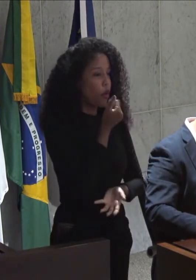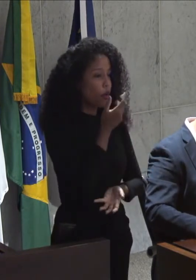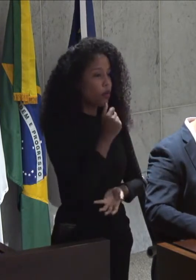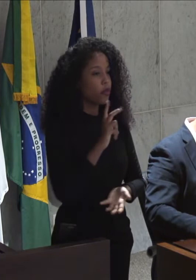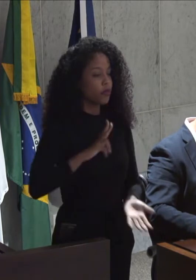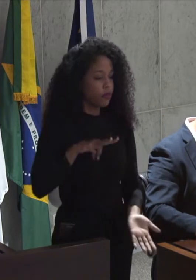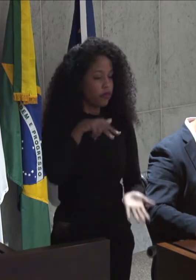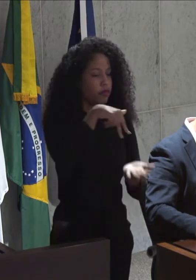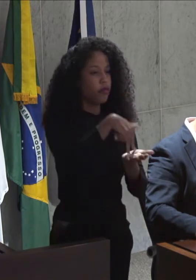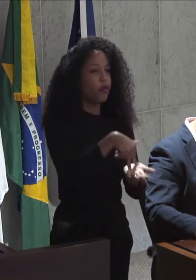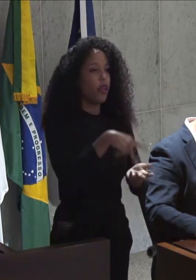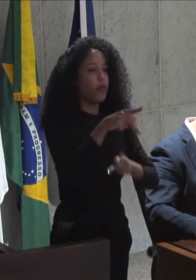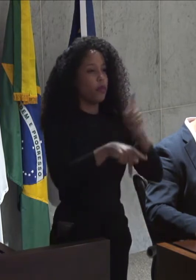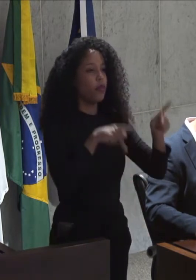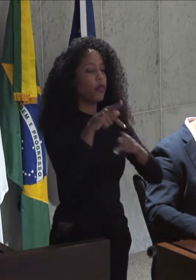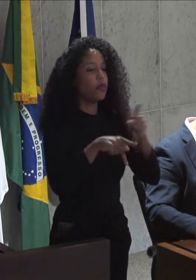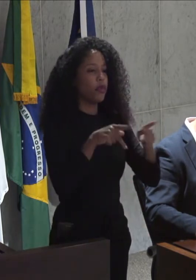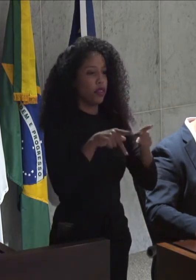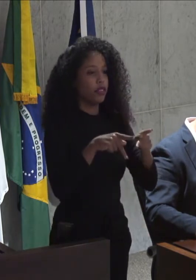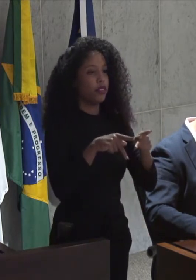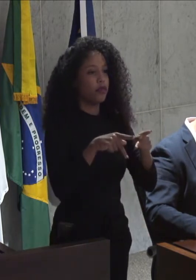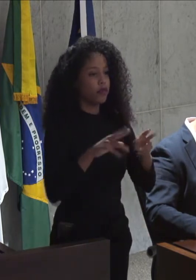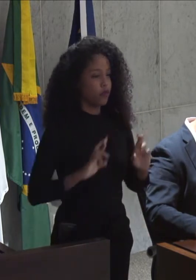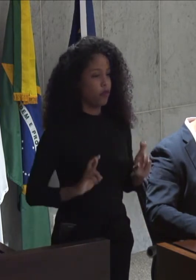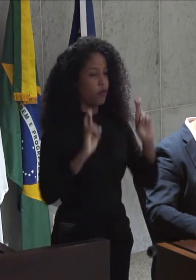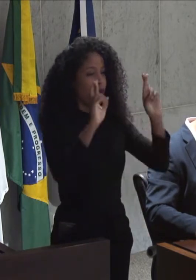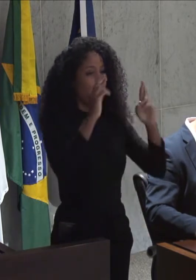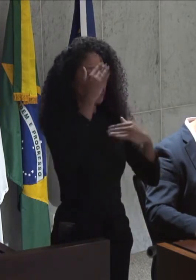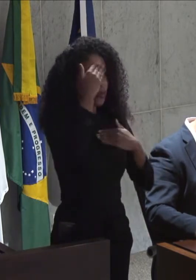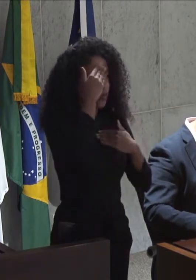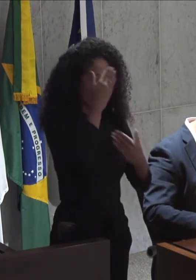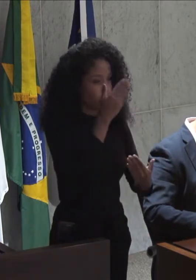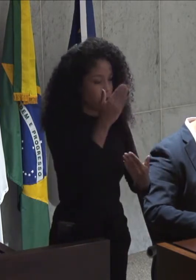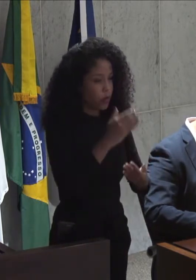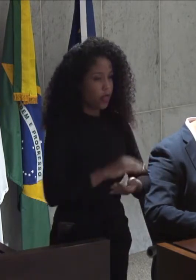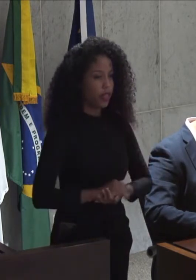de um povo, nasce uma esperança. Muito obrigada.